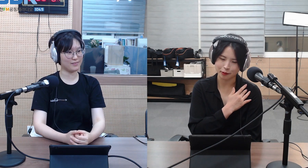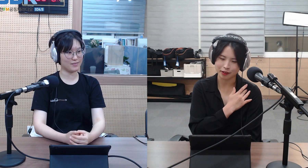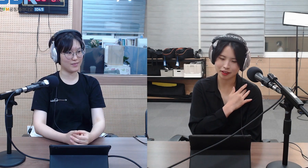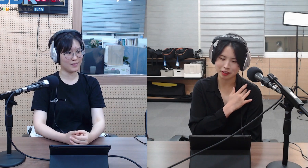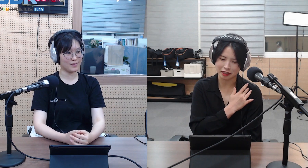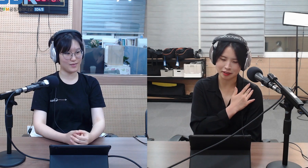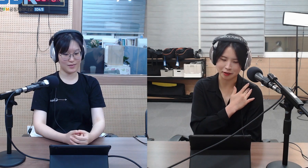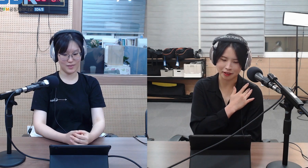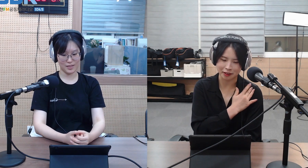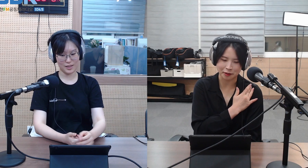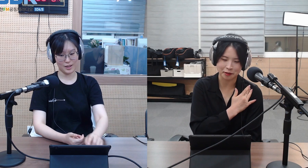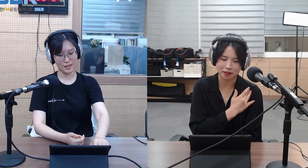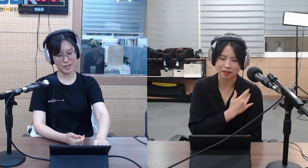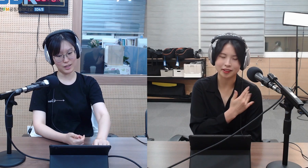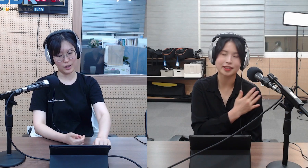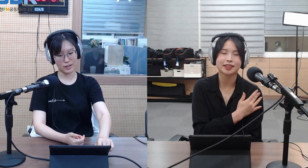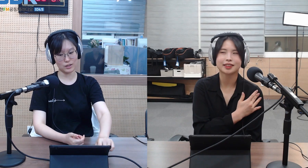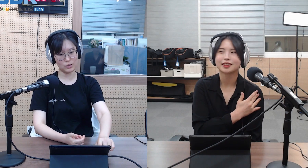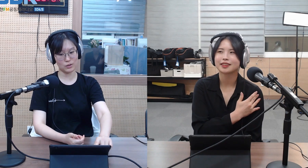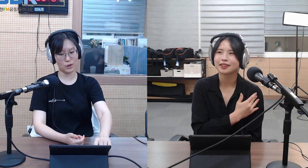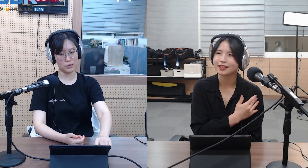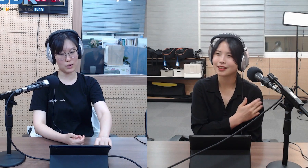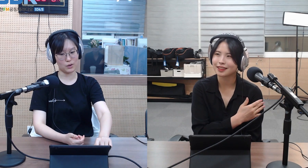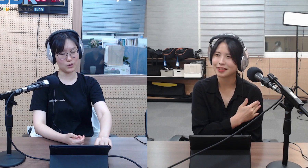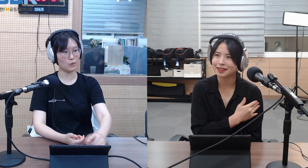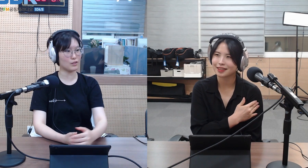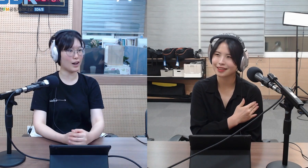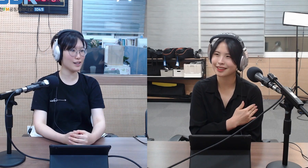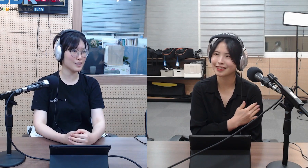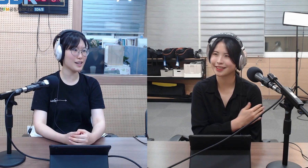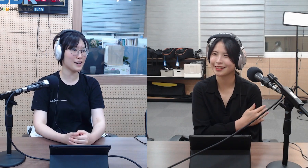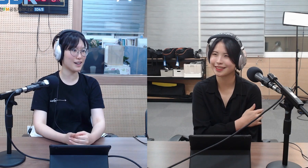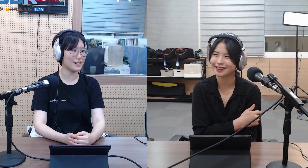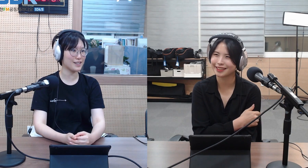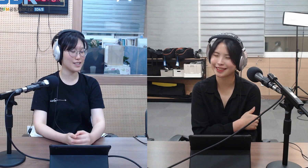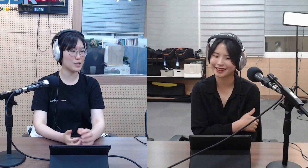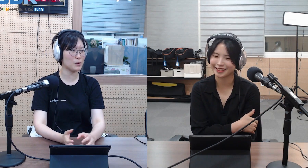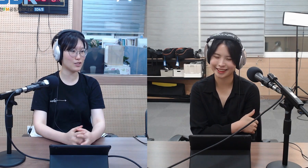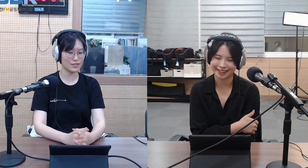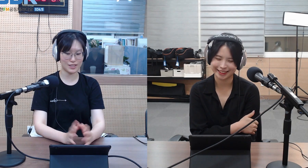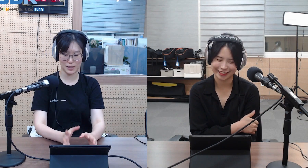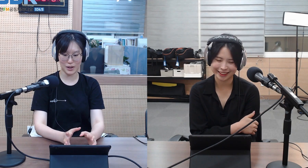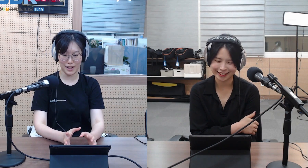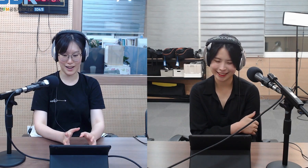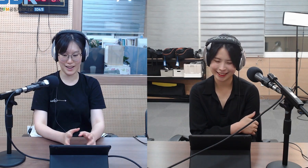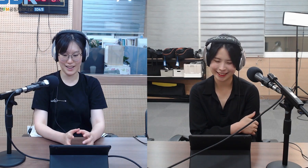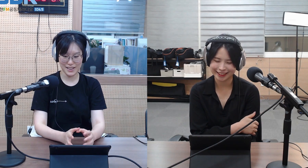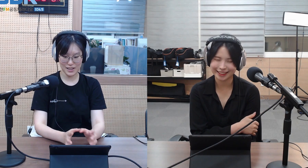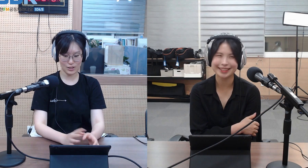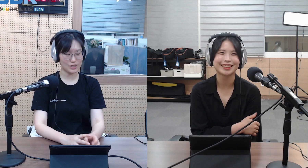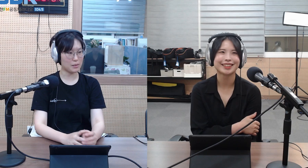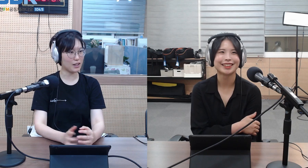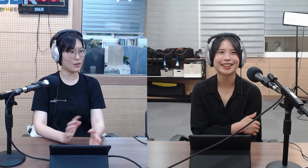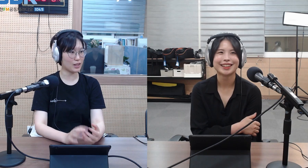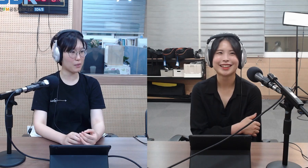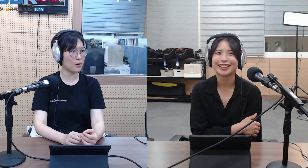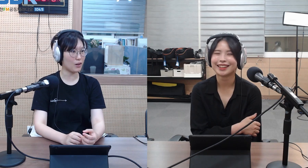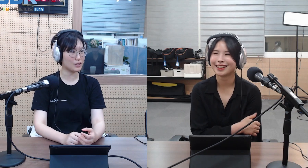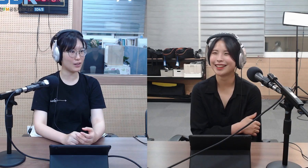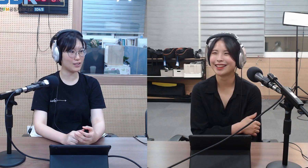잊지 않으셨네요. 진짜 잊을 수가 없어요. 너무 항상 지와 숫자 막 이런 거 다